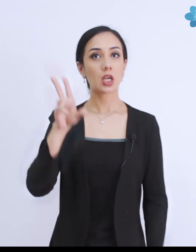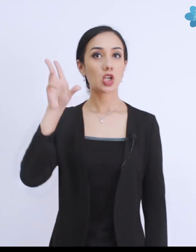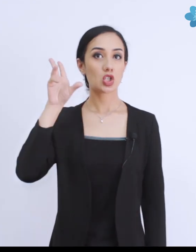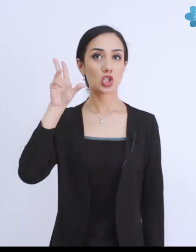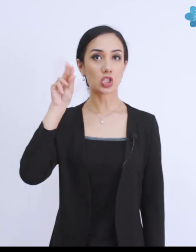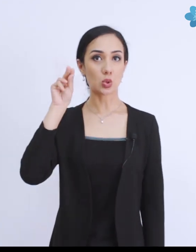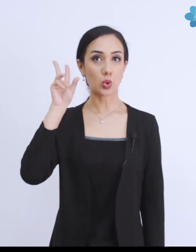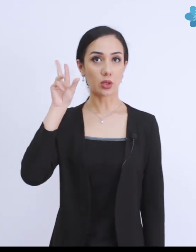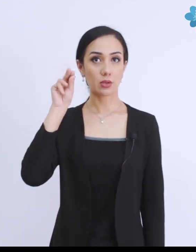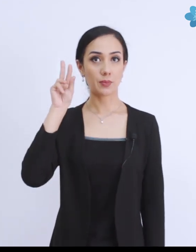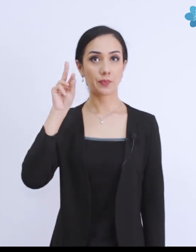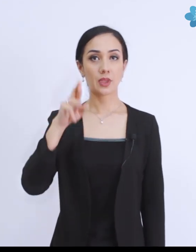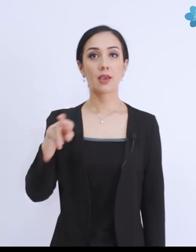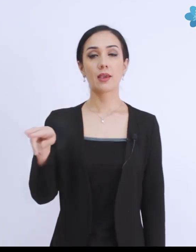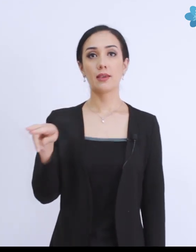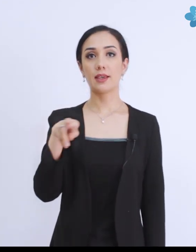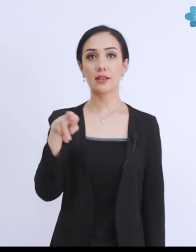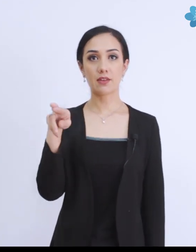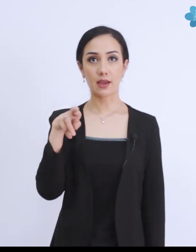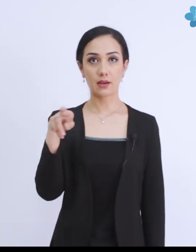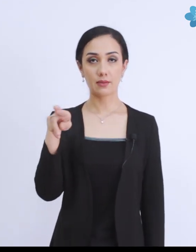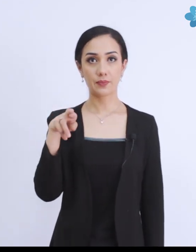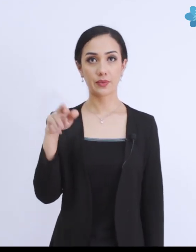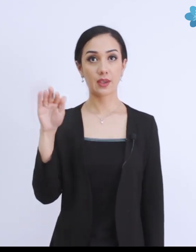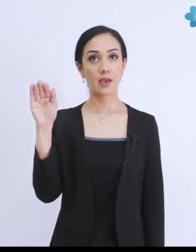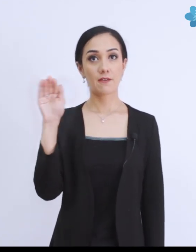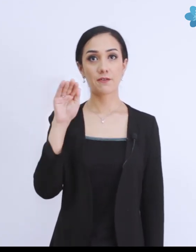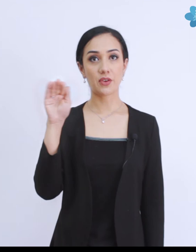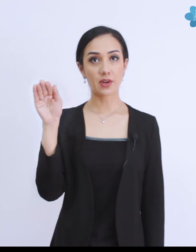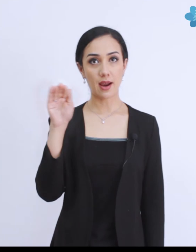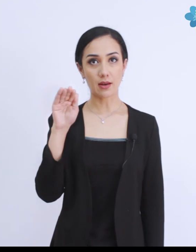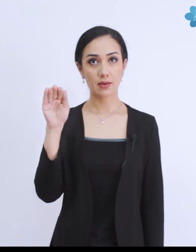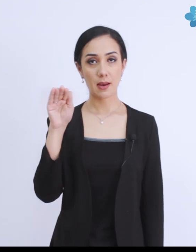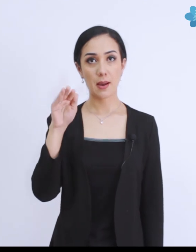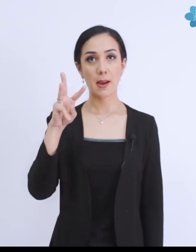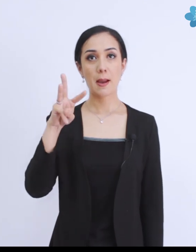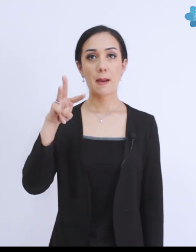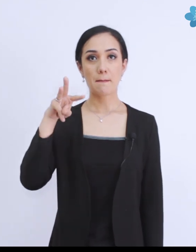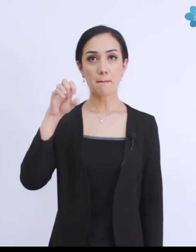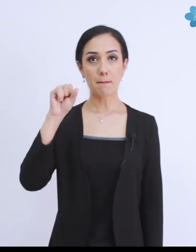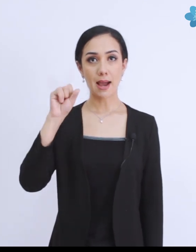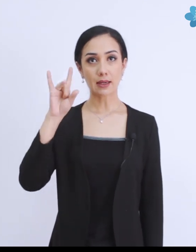число январь февраль март апрель